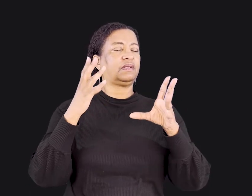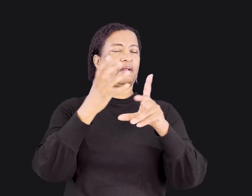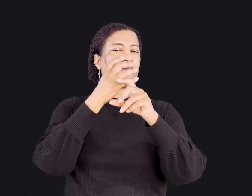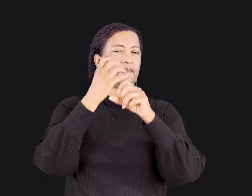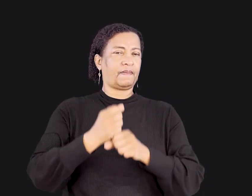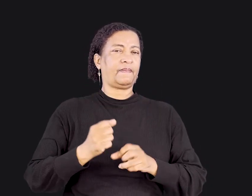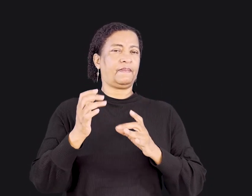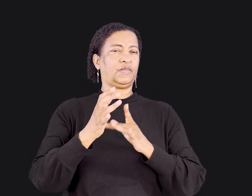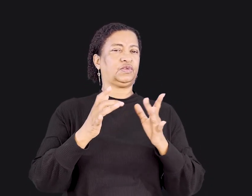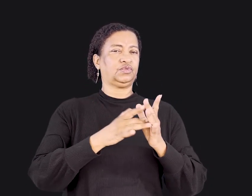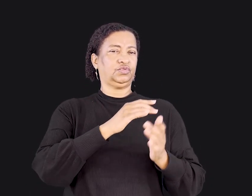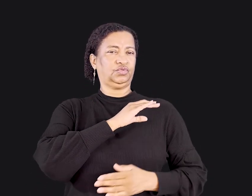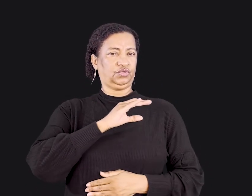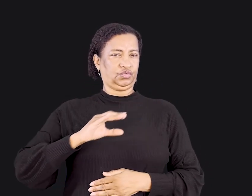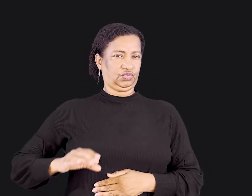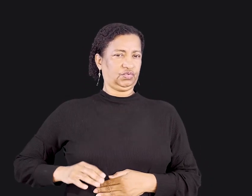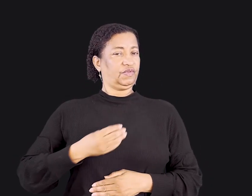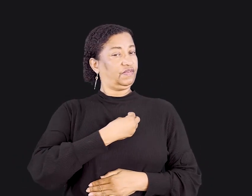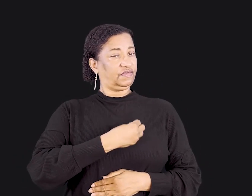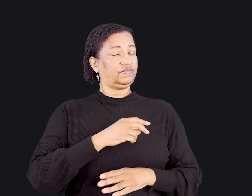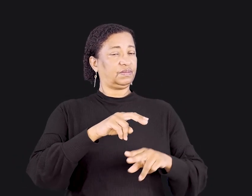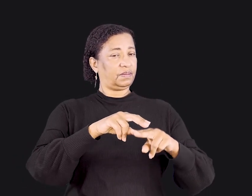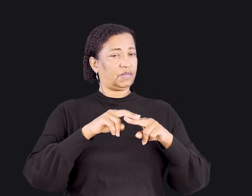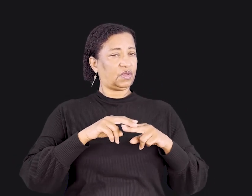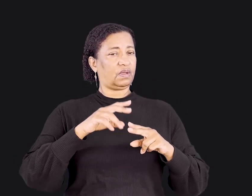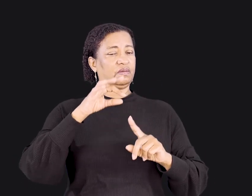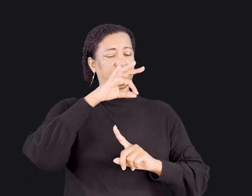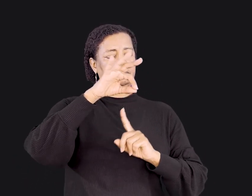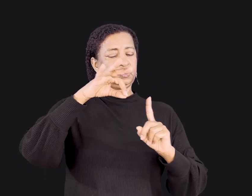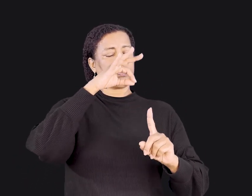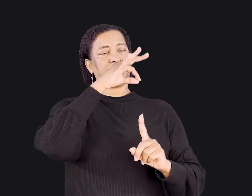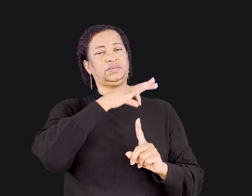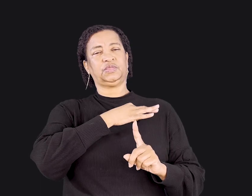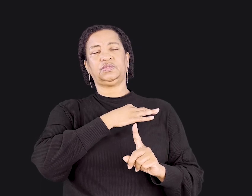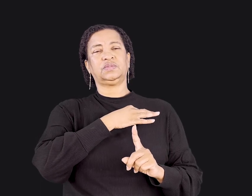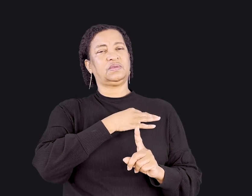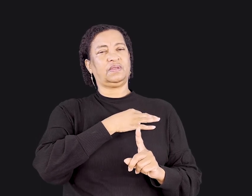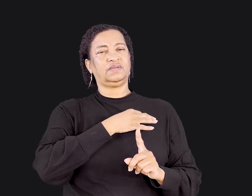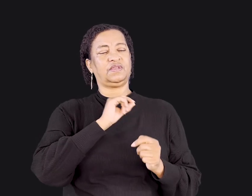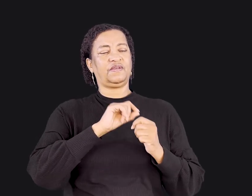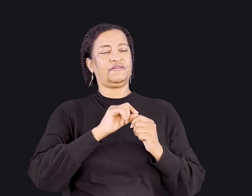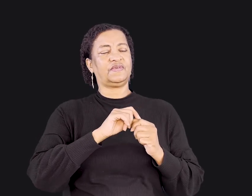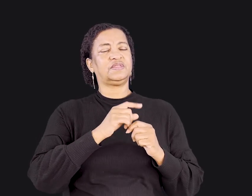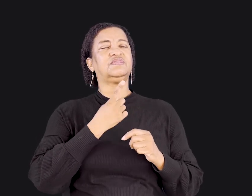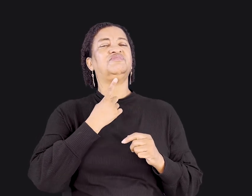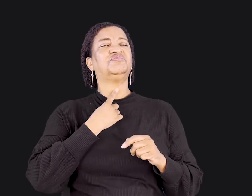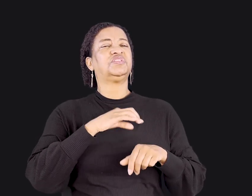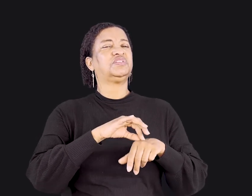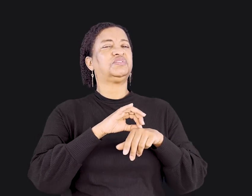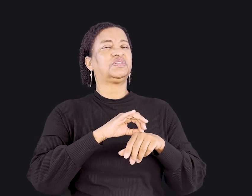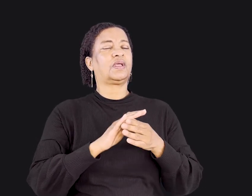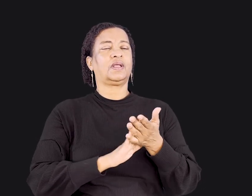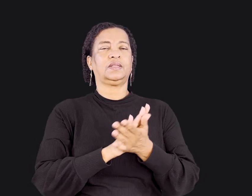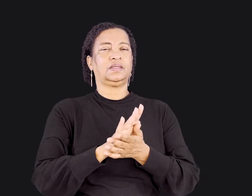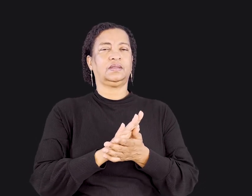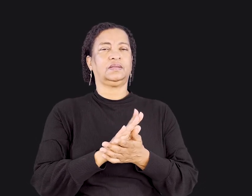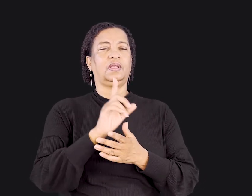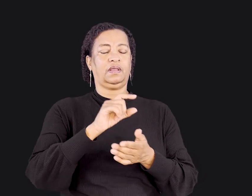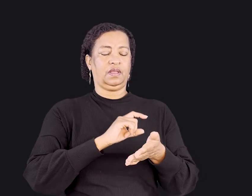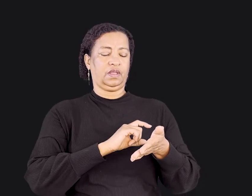de Jesus Cristo. Vivam pelo Espírito e de modo nenhum satisfarão os desejos da carne. Esse é o versículo 16. Nosso